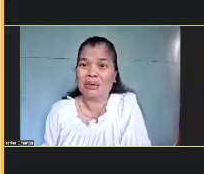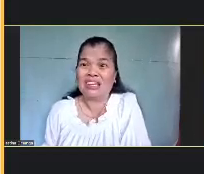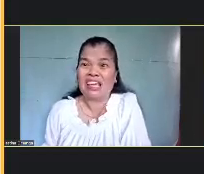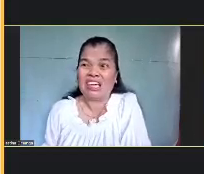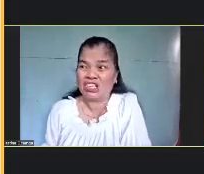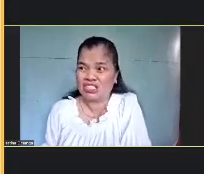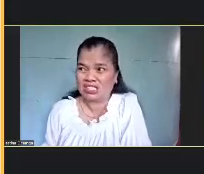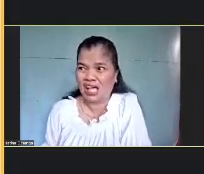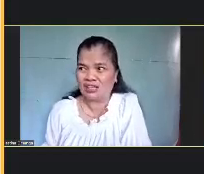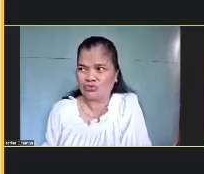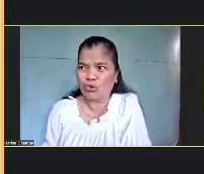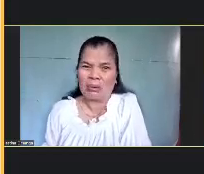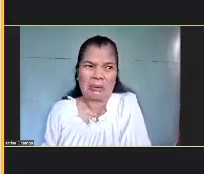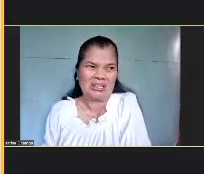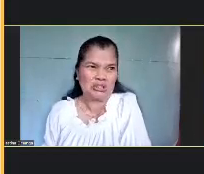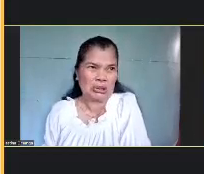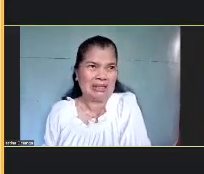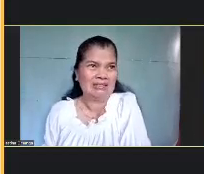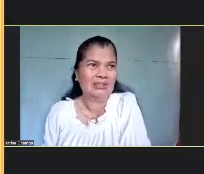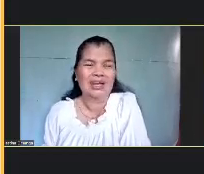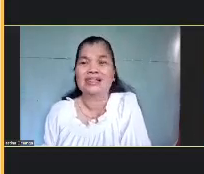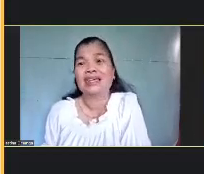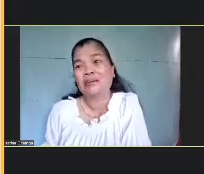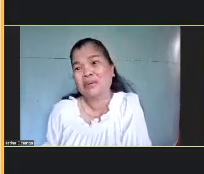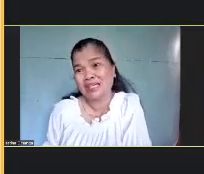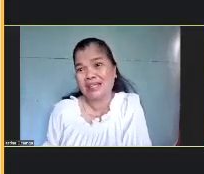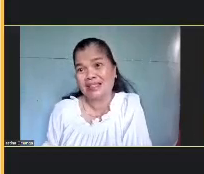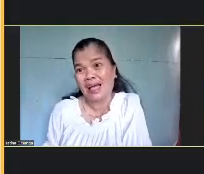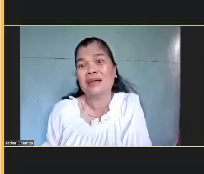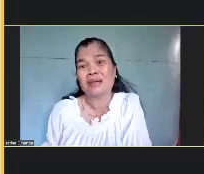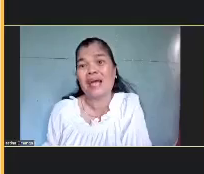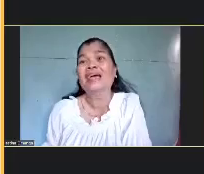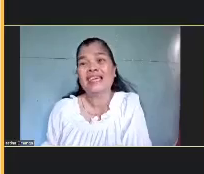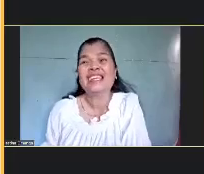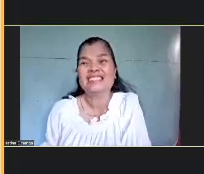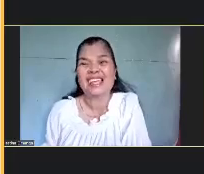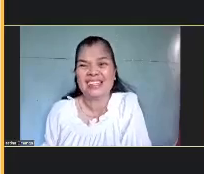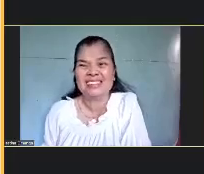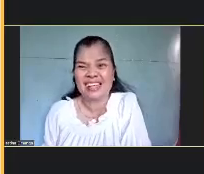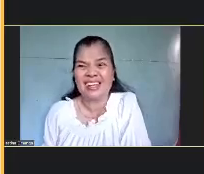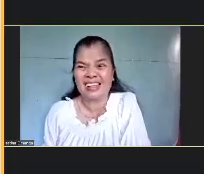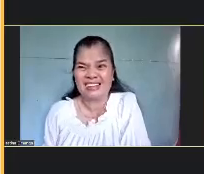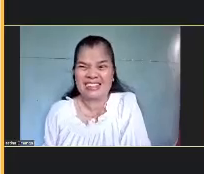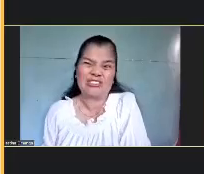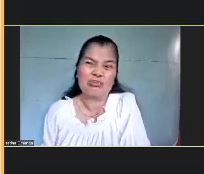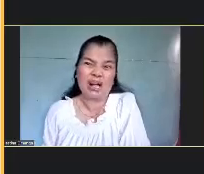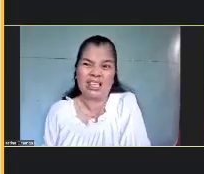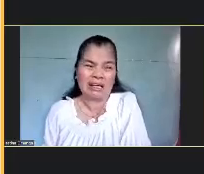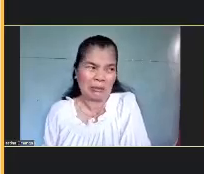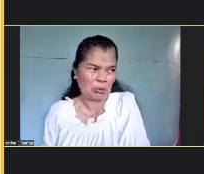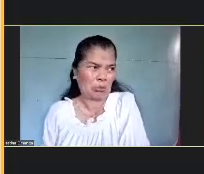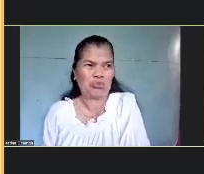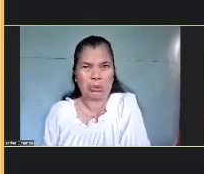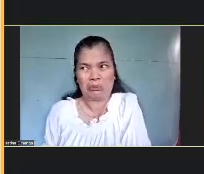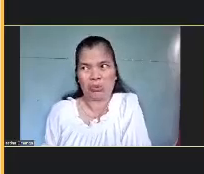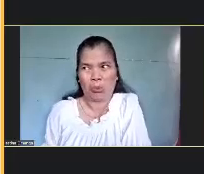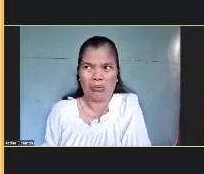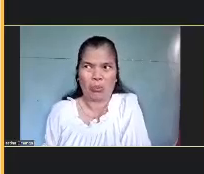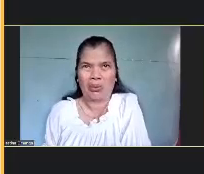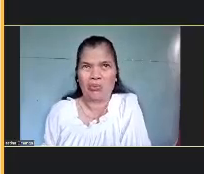Ibig sabihin, naiinis ka, sobrang naman siya. Kahit hindi ka magsalita, alam na inis ka na kasi gumaganyan ka lang.